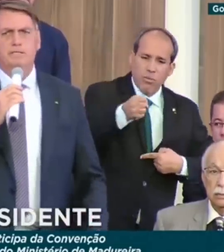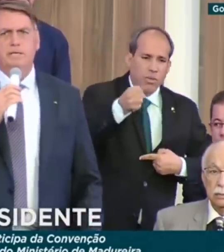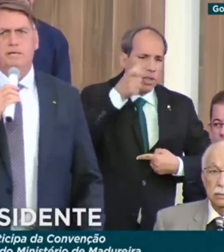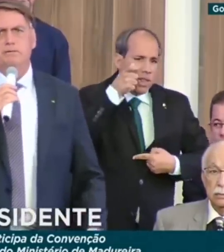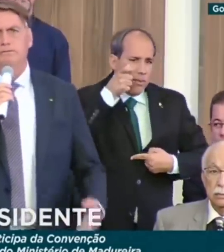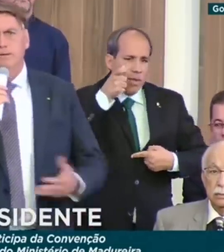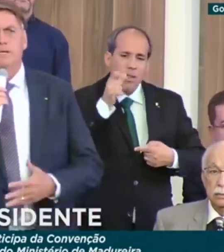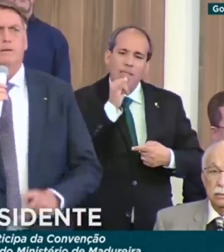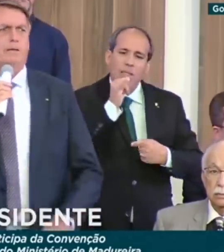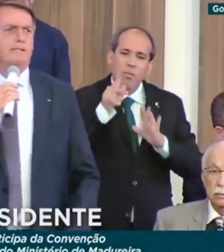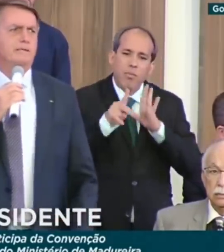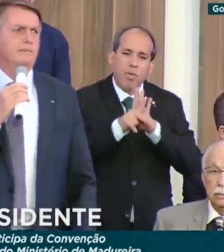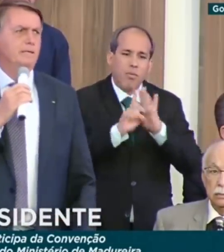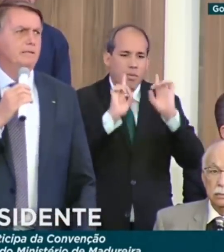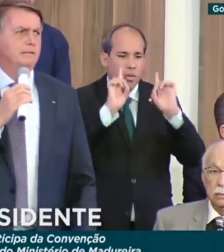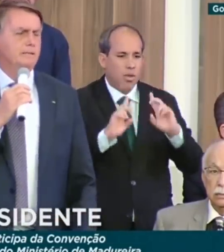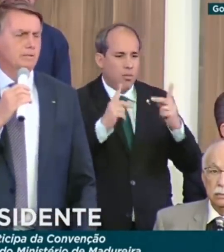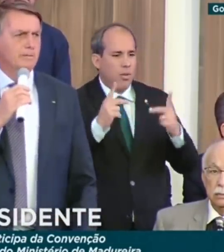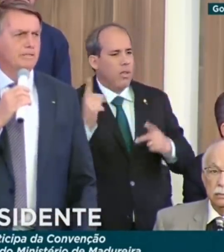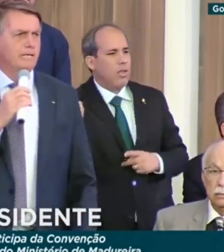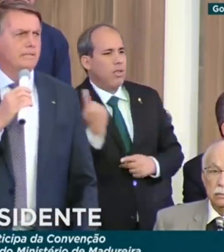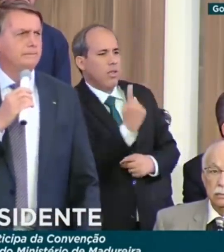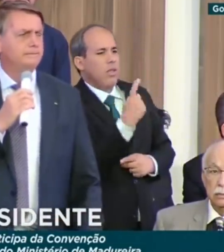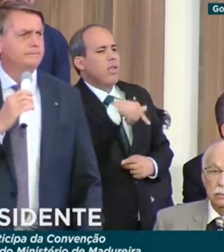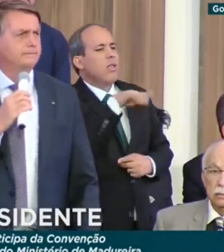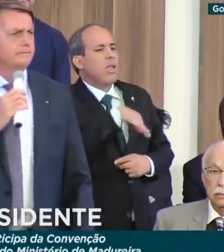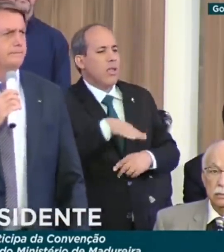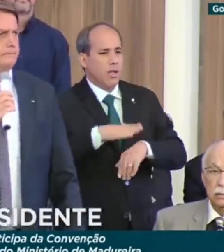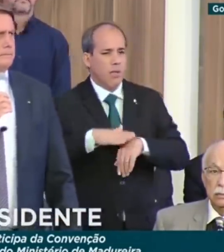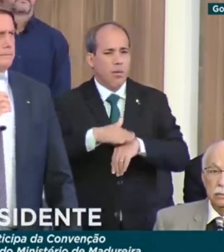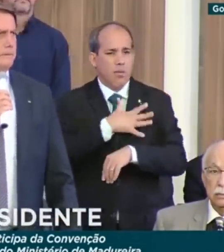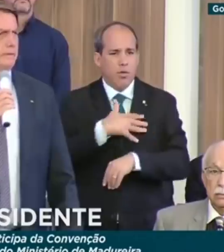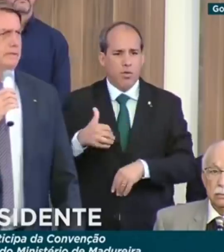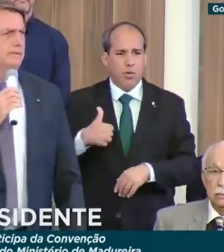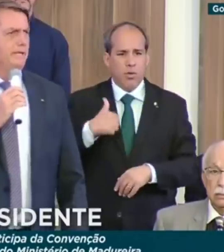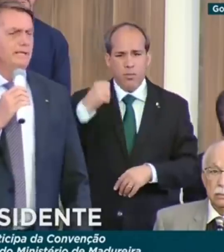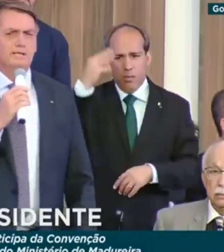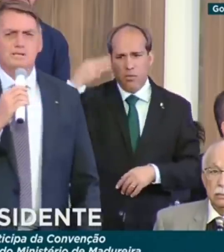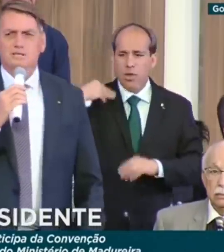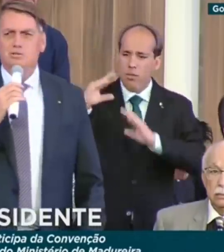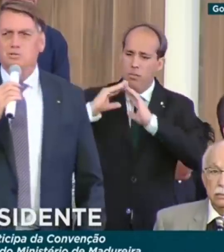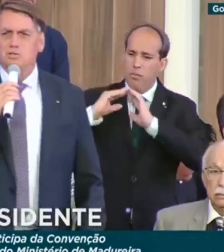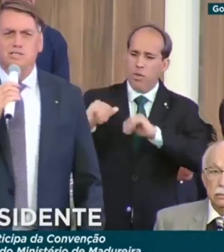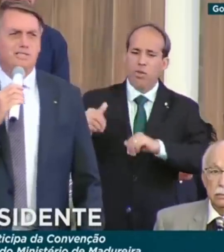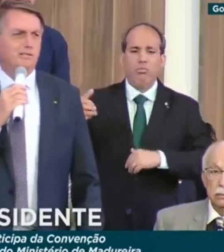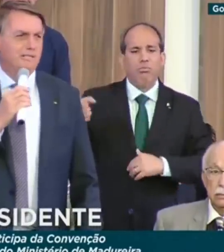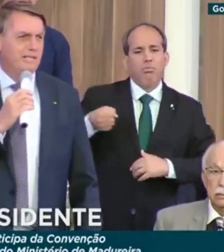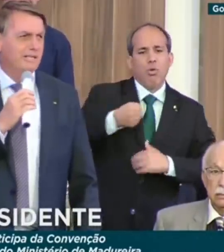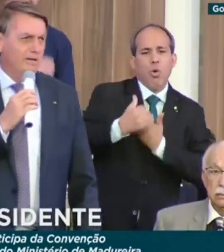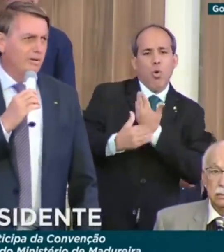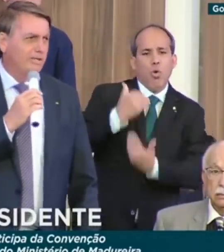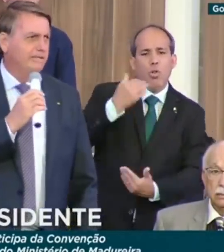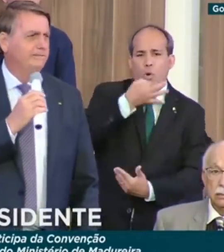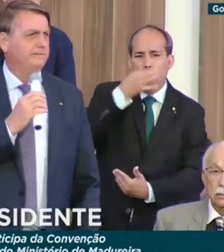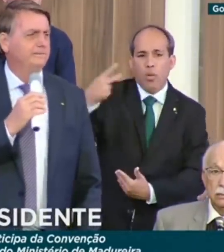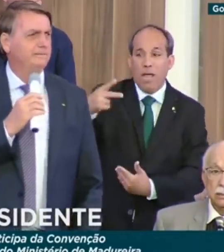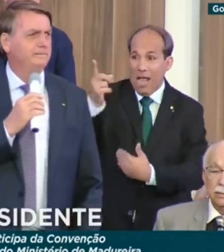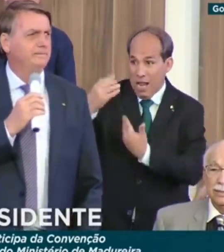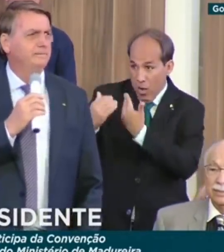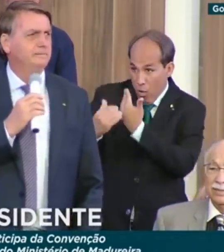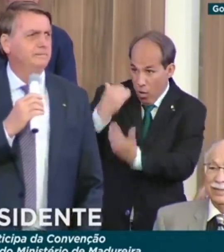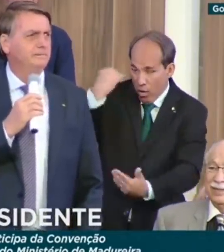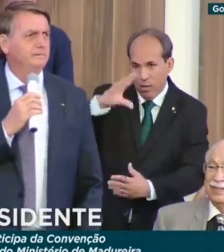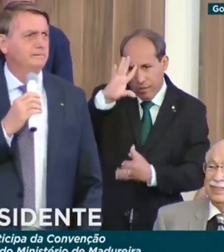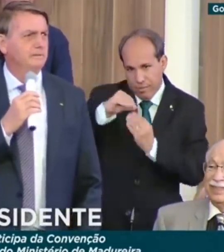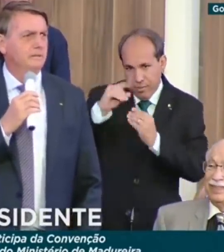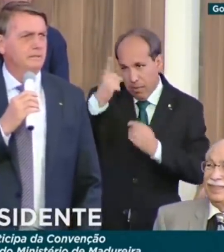para o ministério, foi da primeira-dama, a senhora Michele, e sugestão dela é ordem.